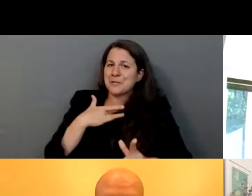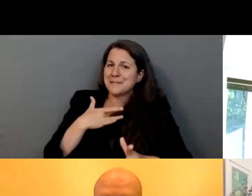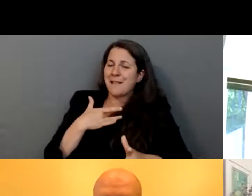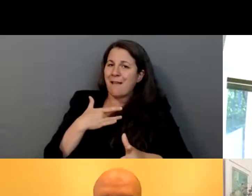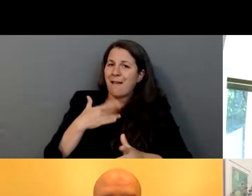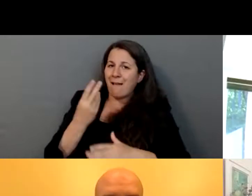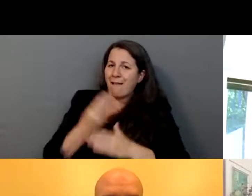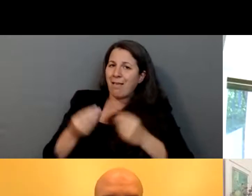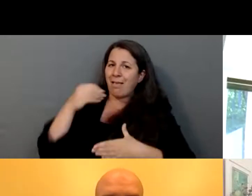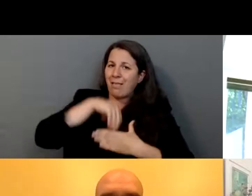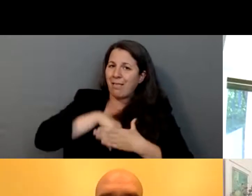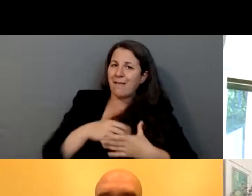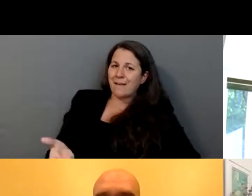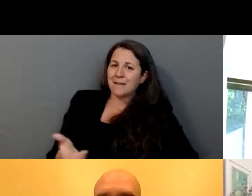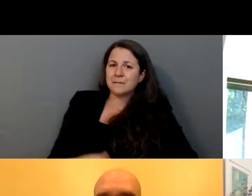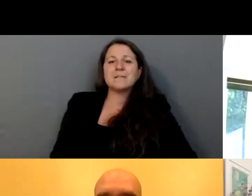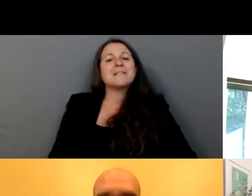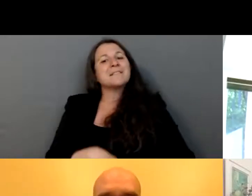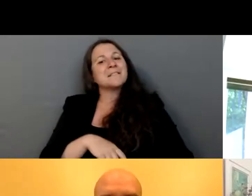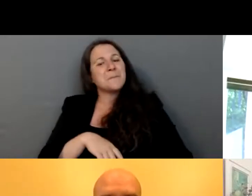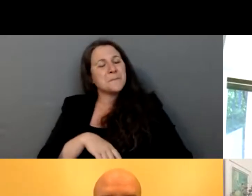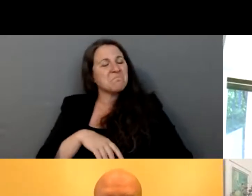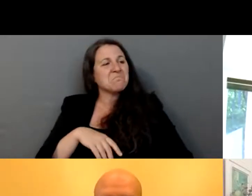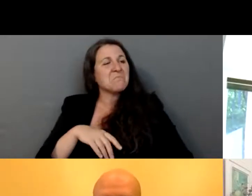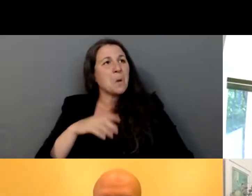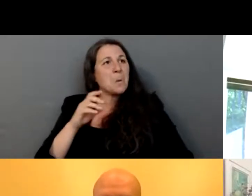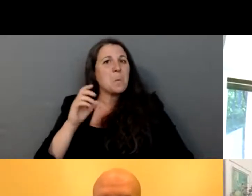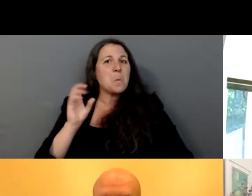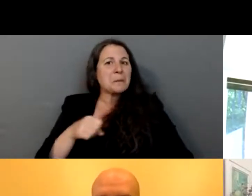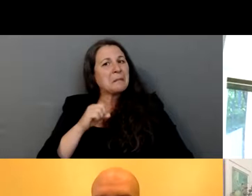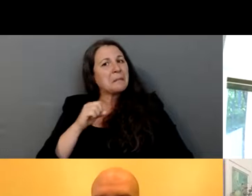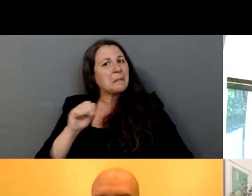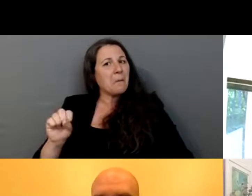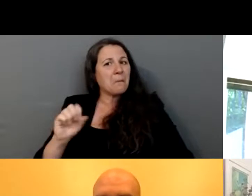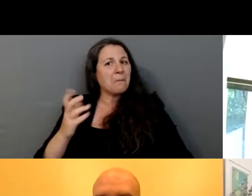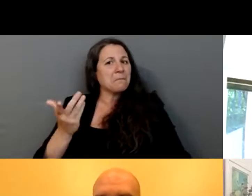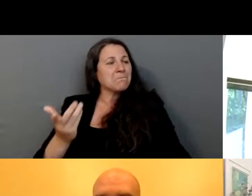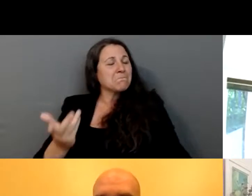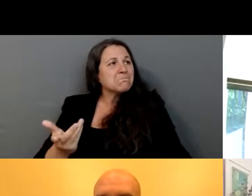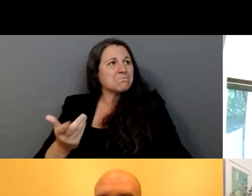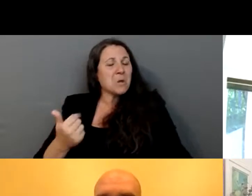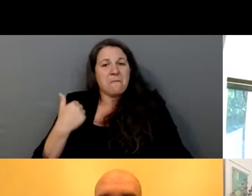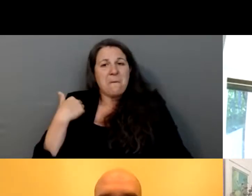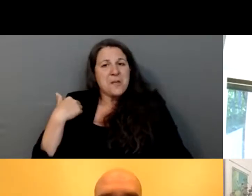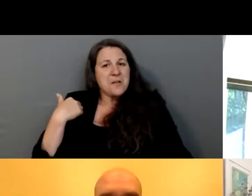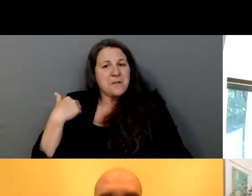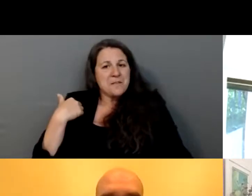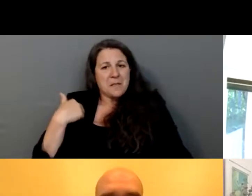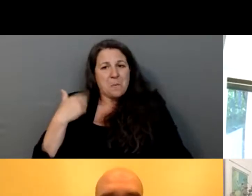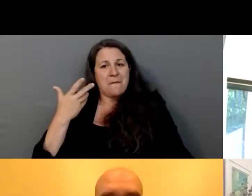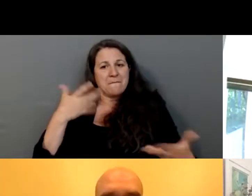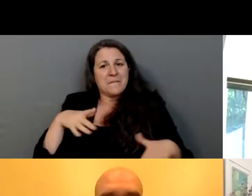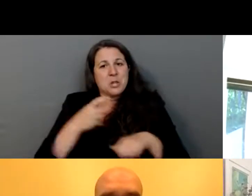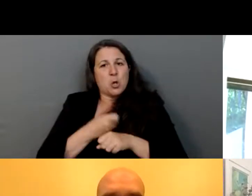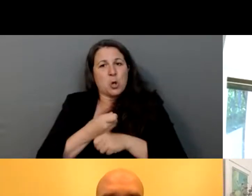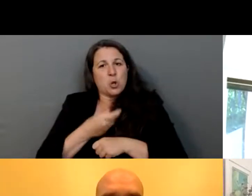Je répondrai, merci pour la question. Je répondrai oui et non. Tu sais, c'est assez récent. Moi, j'ai complété mon